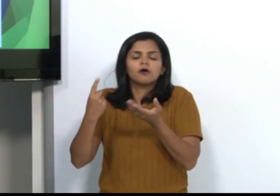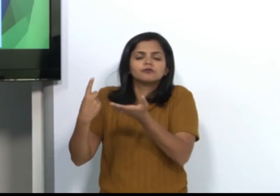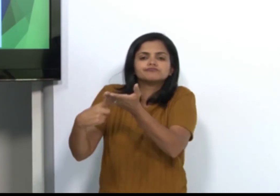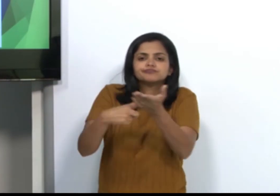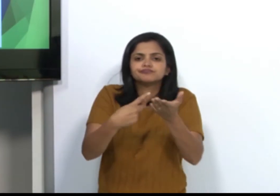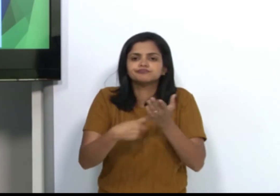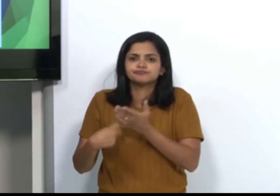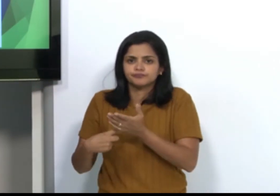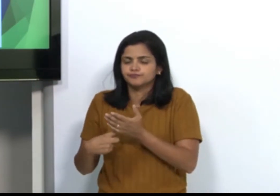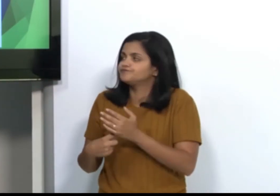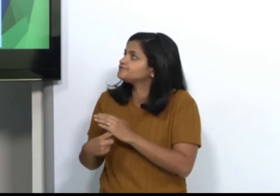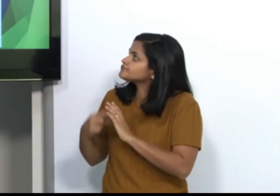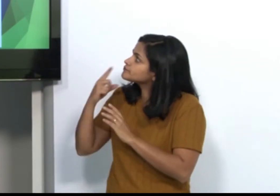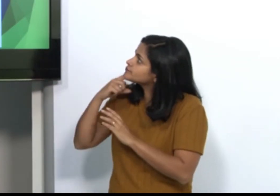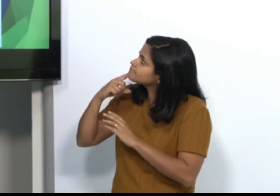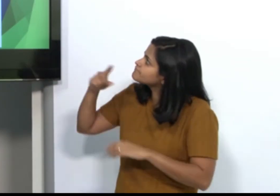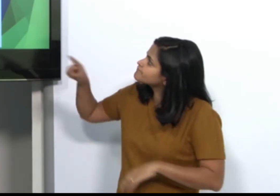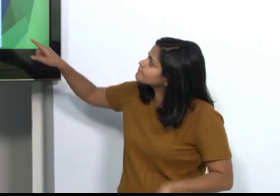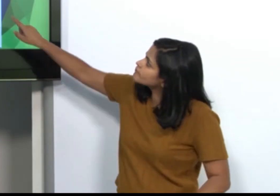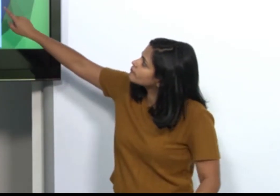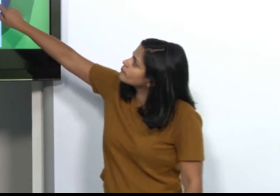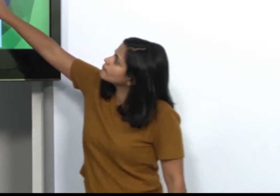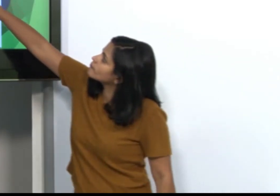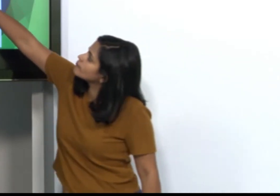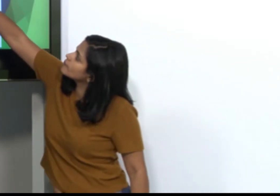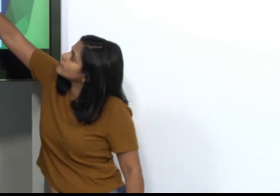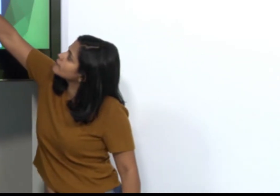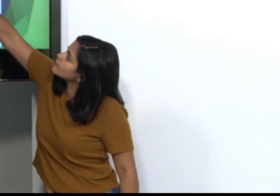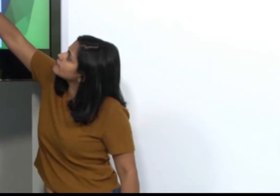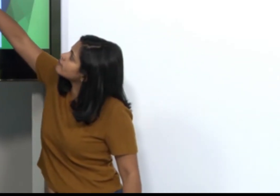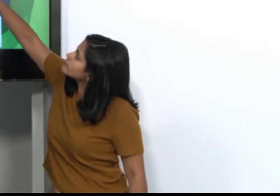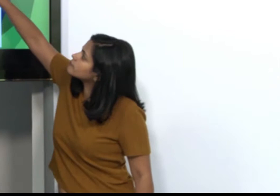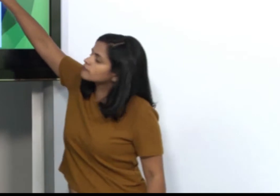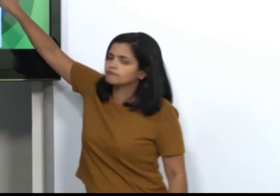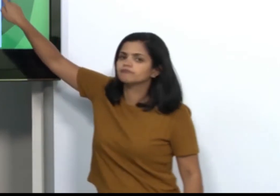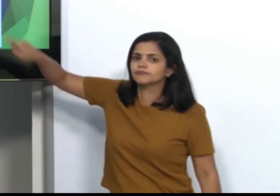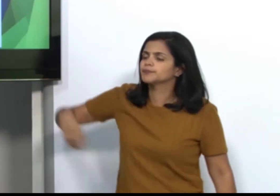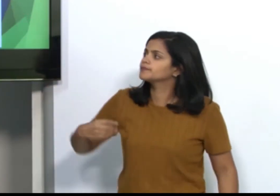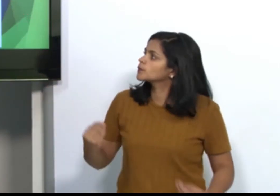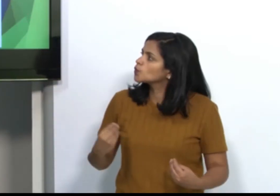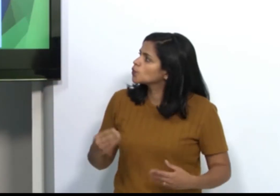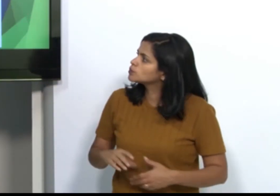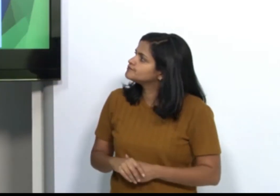Pode convencionar uma língua de sinais.